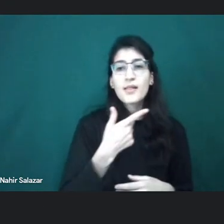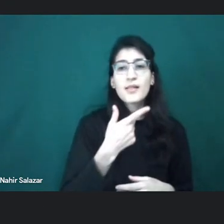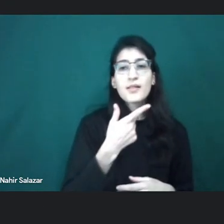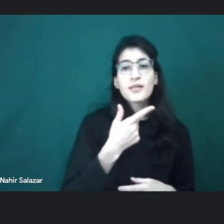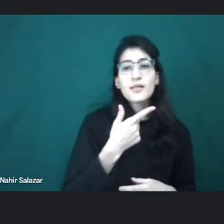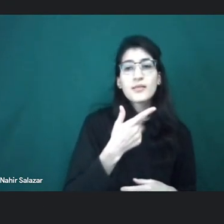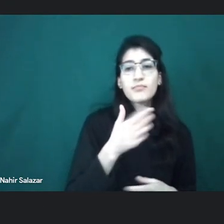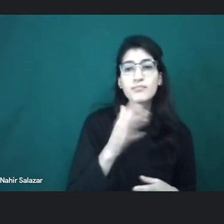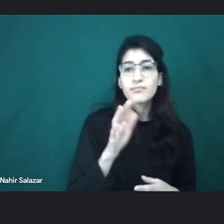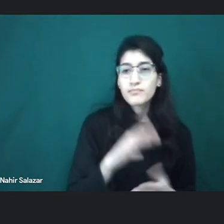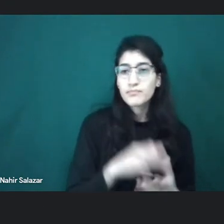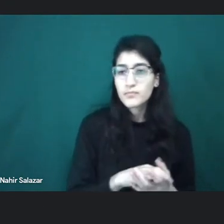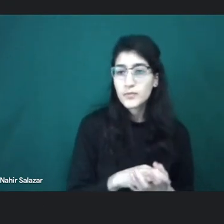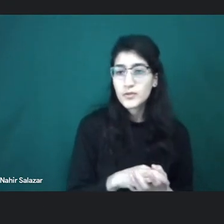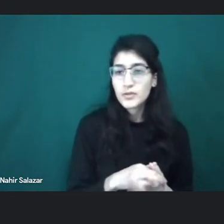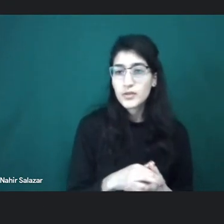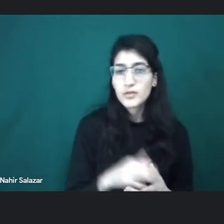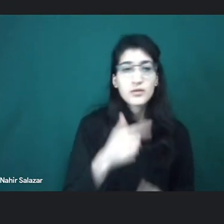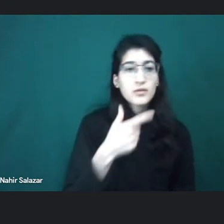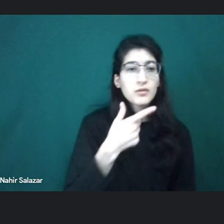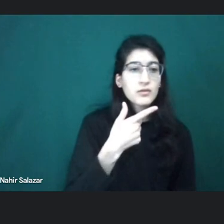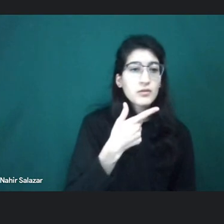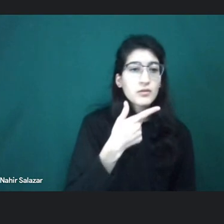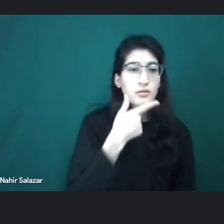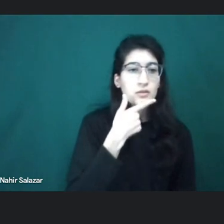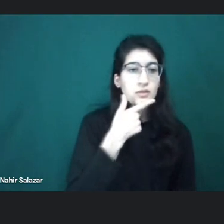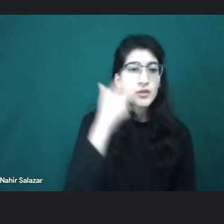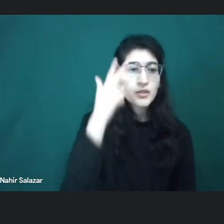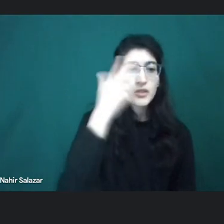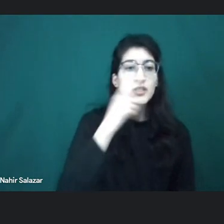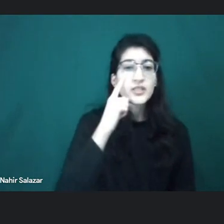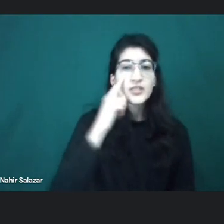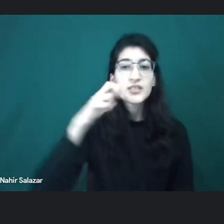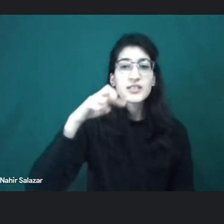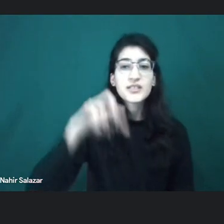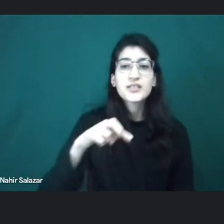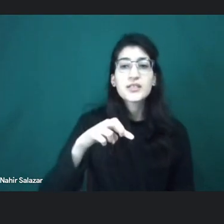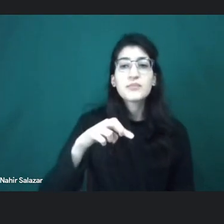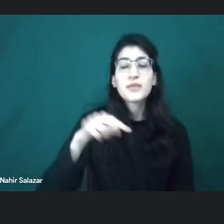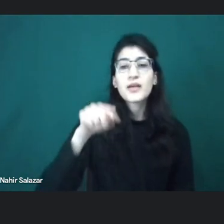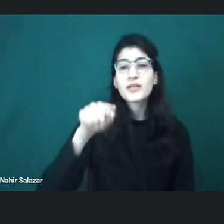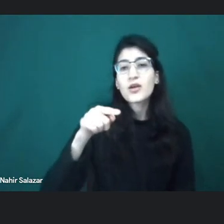¿Sí? Entonces, ¿y en este caso? ¿Cómo se traduce?